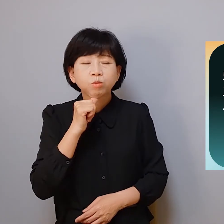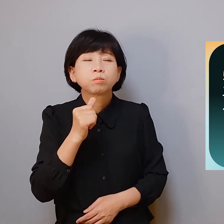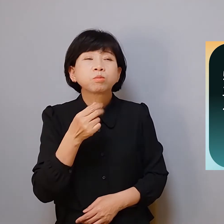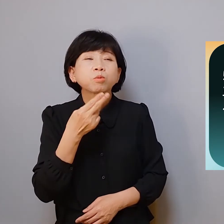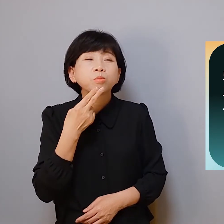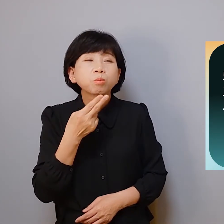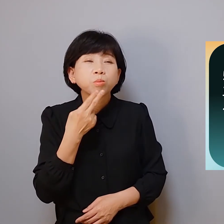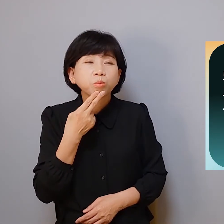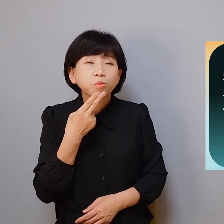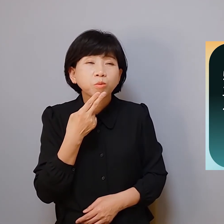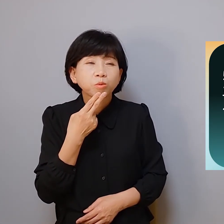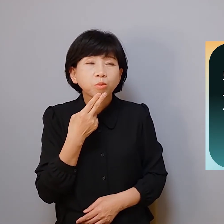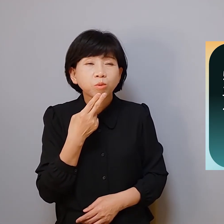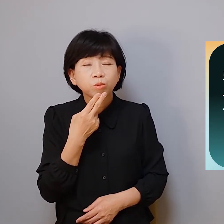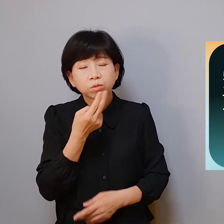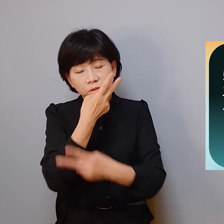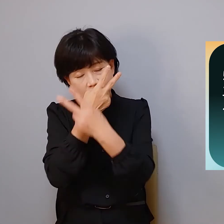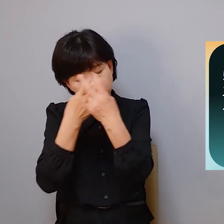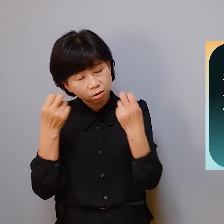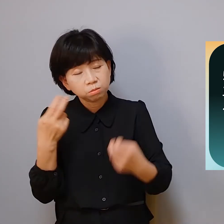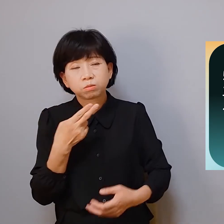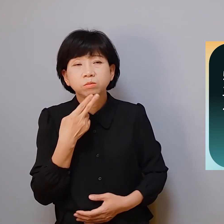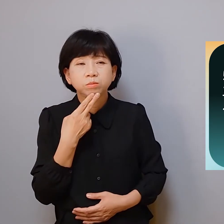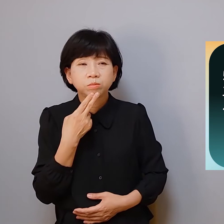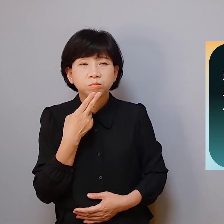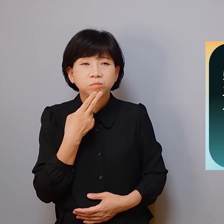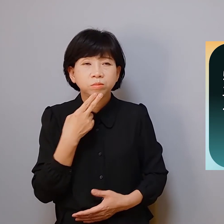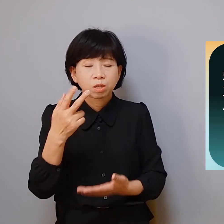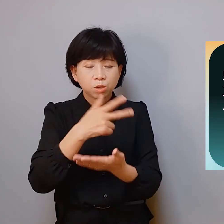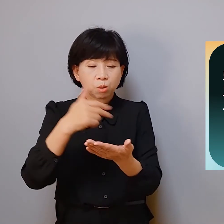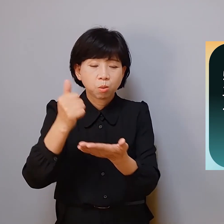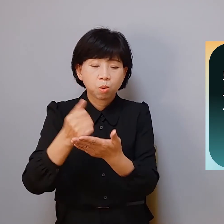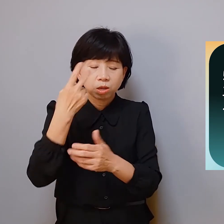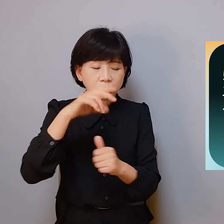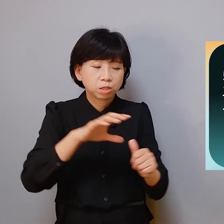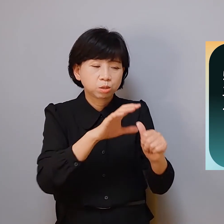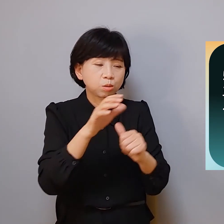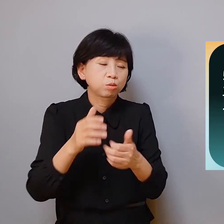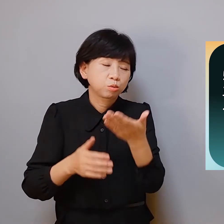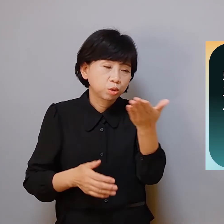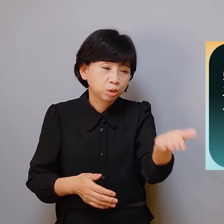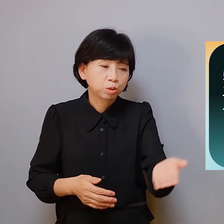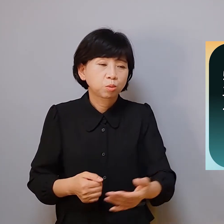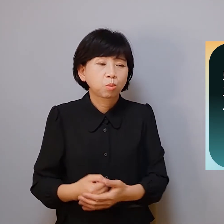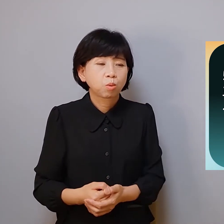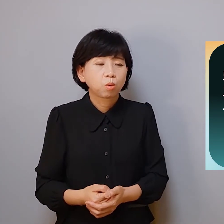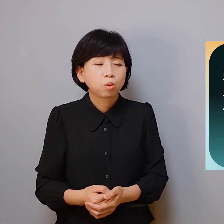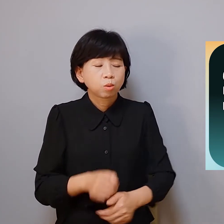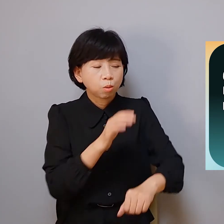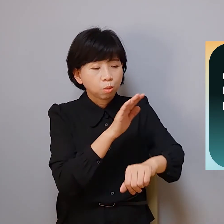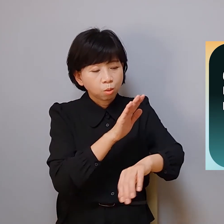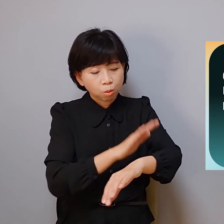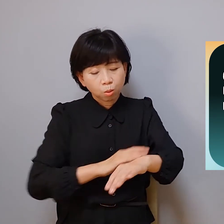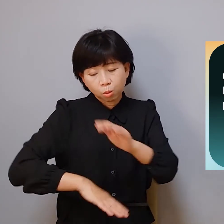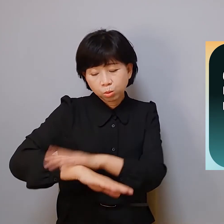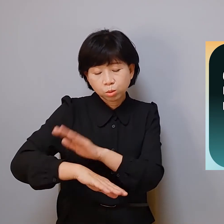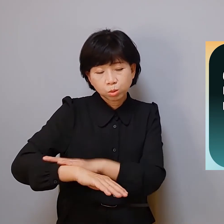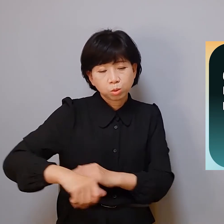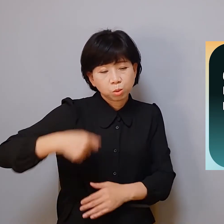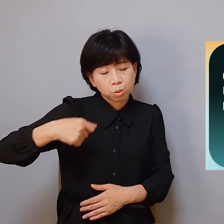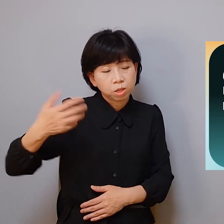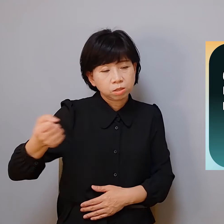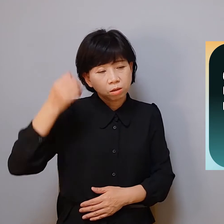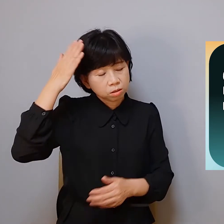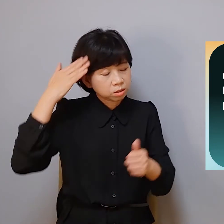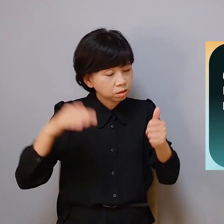아니하시리로다. 여호와는 너를 지키시는 이시라. 여호와께서 내 오른쪽에서 내 그늘이 되시나니 낮의